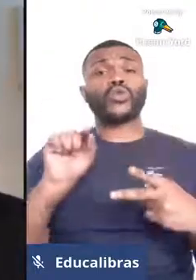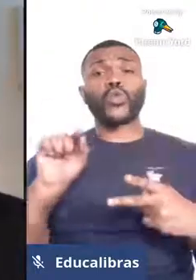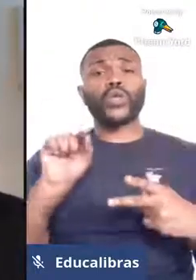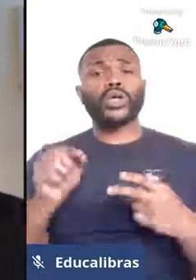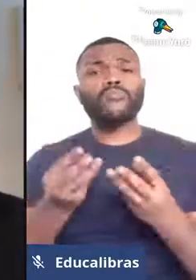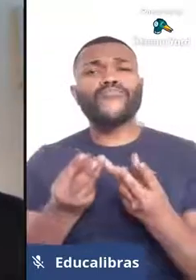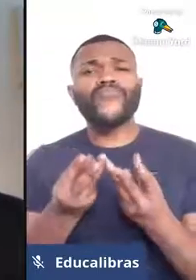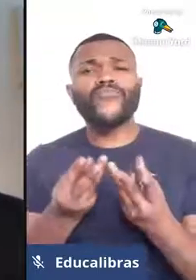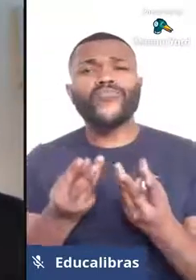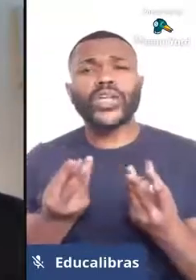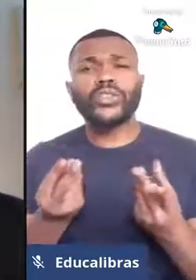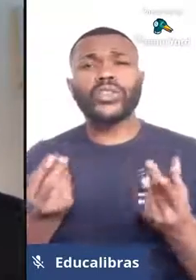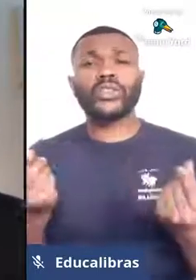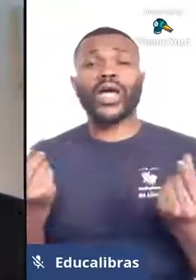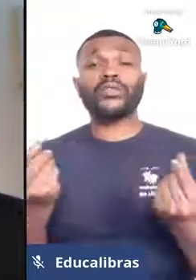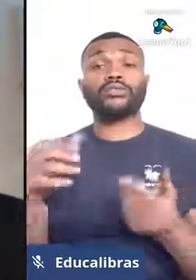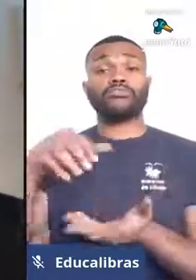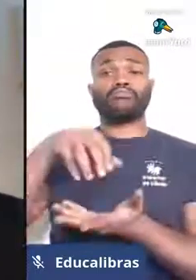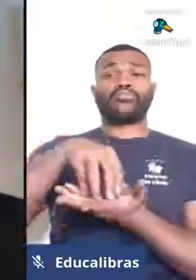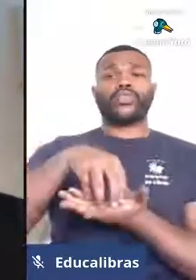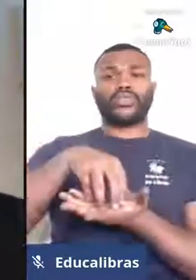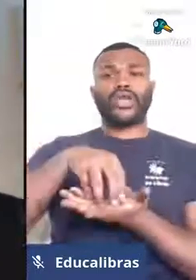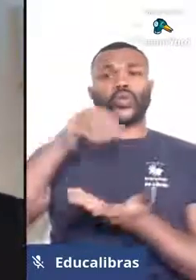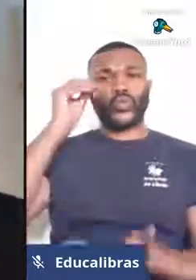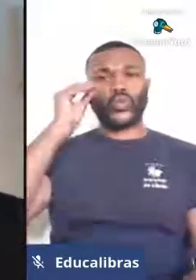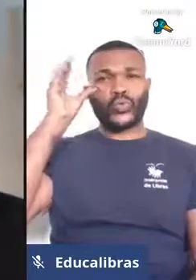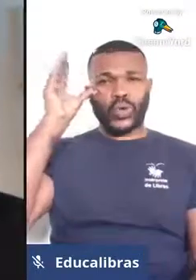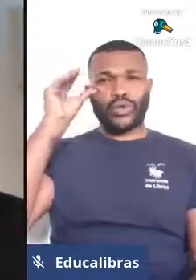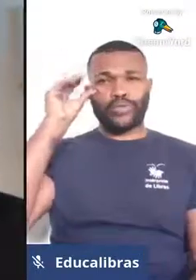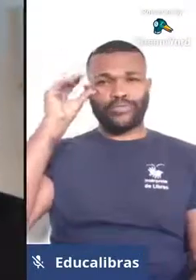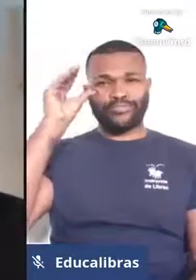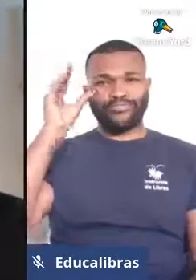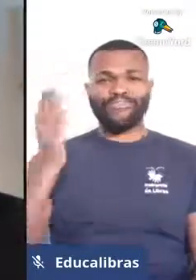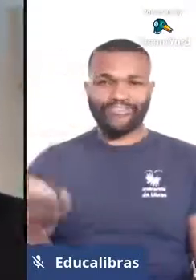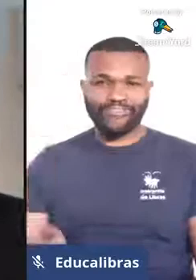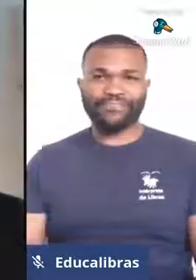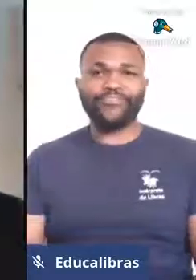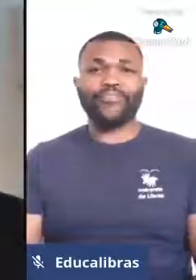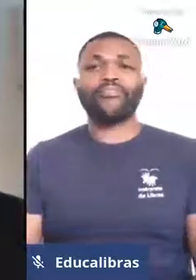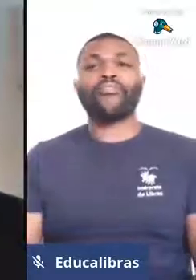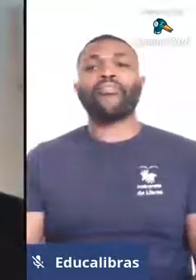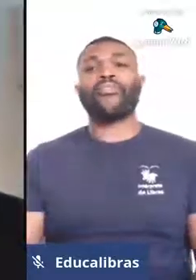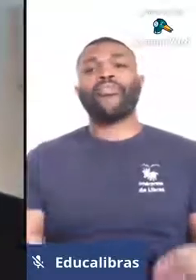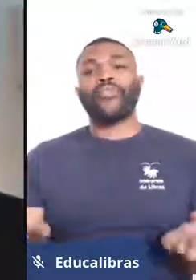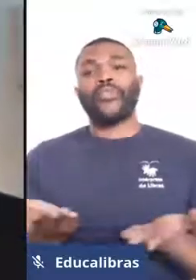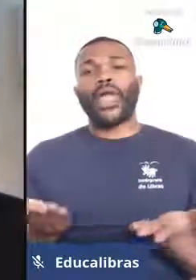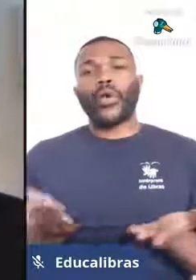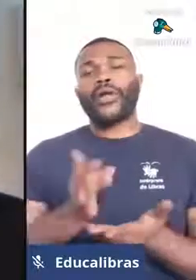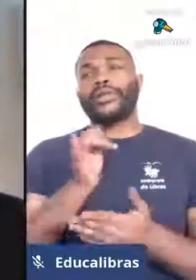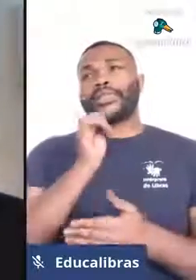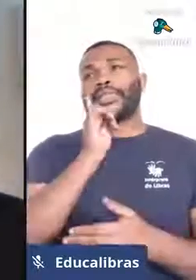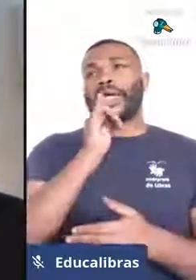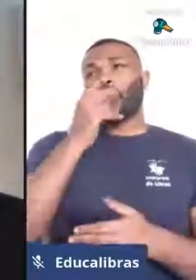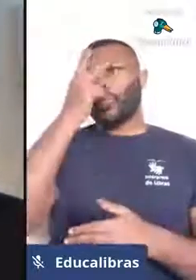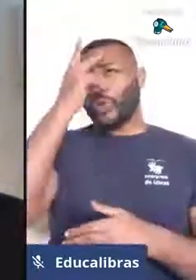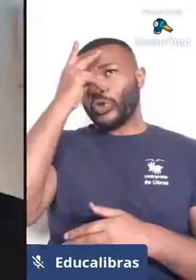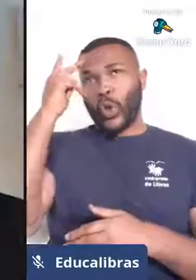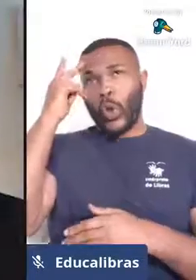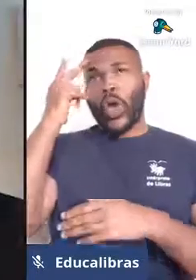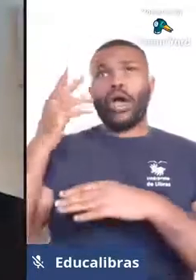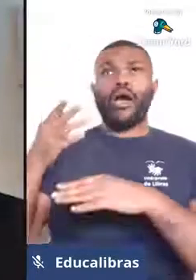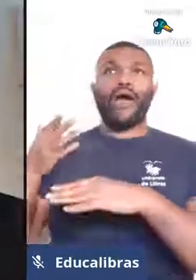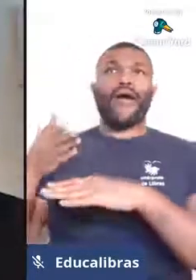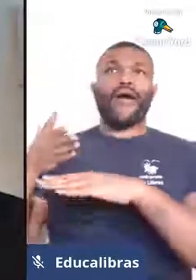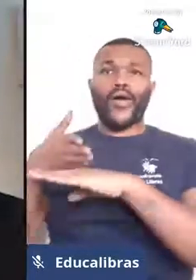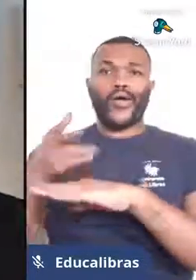das próprias instituições culturais. Então, no momento de lockdown, que está